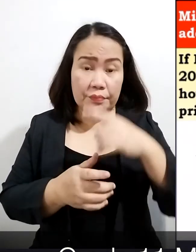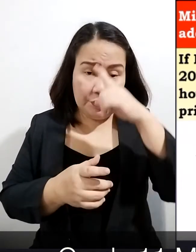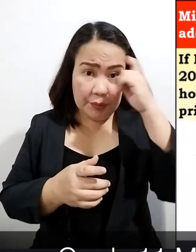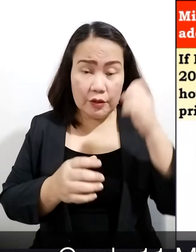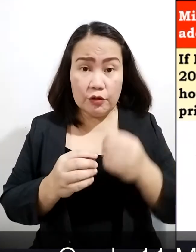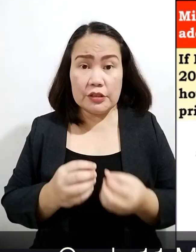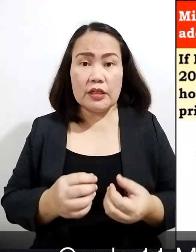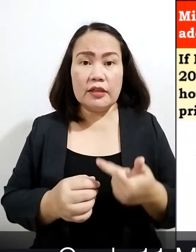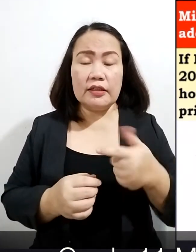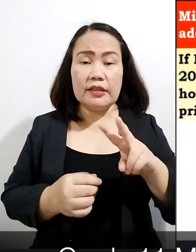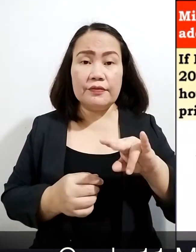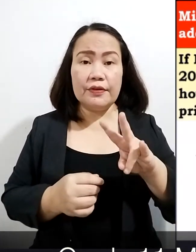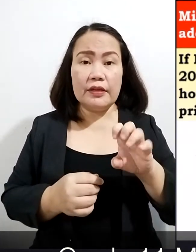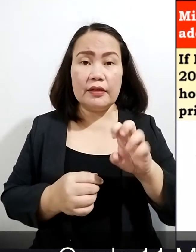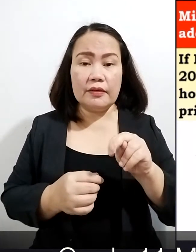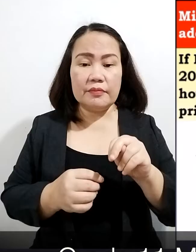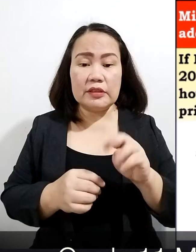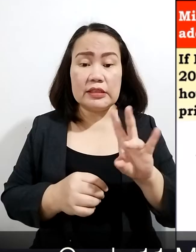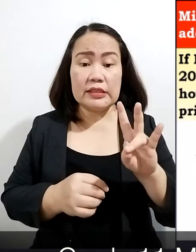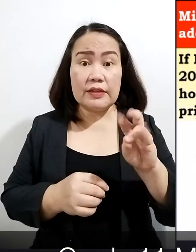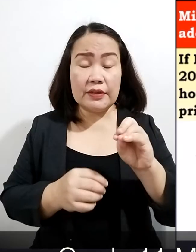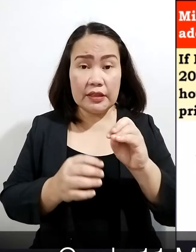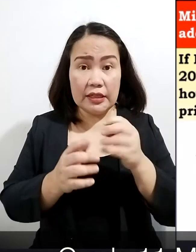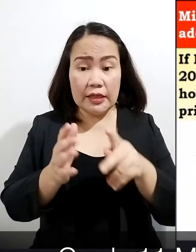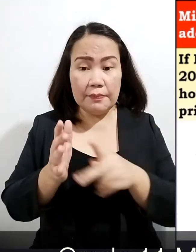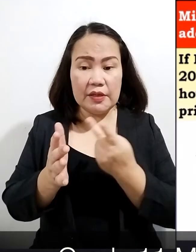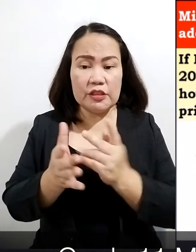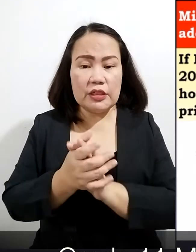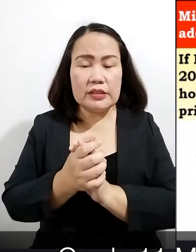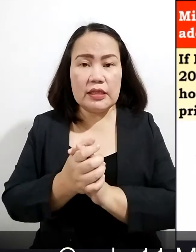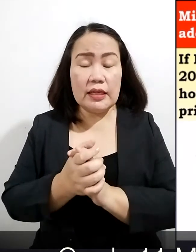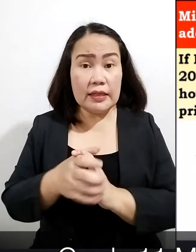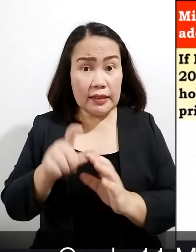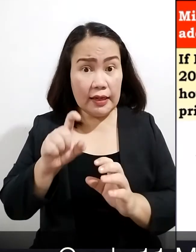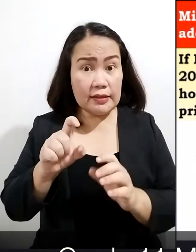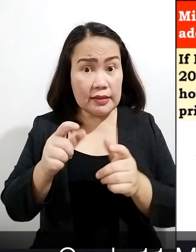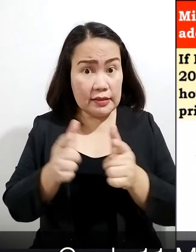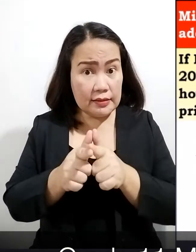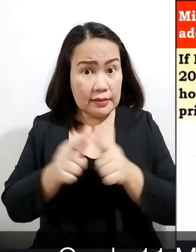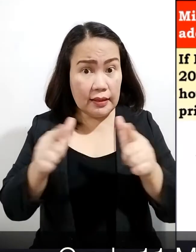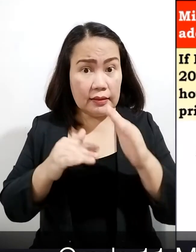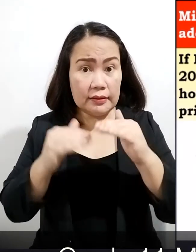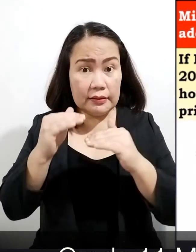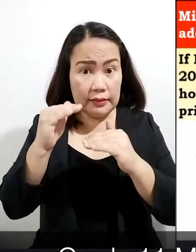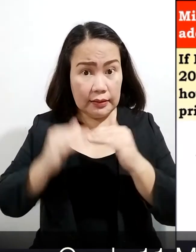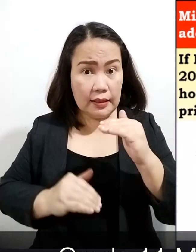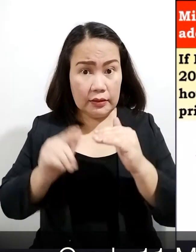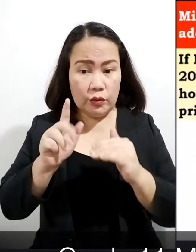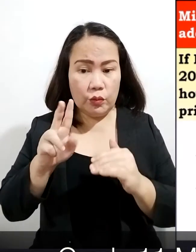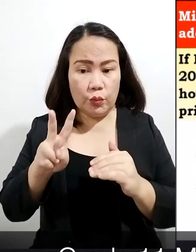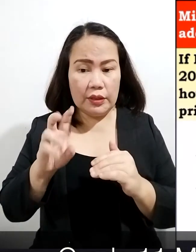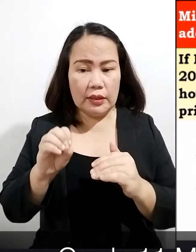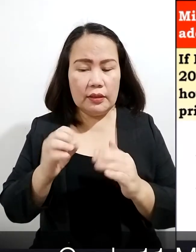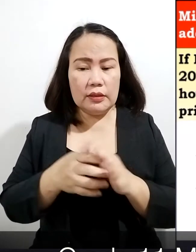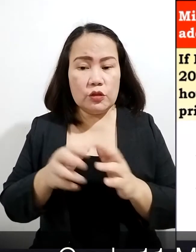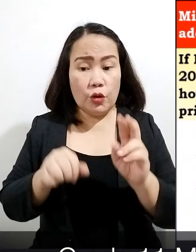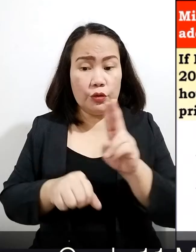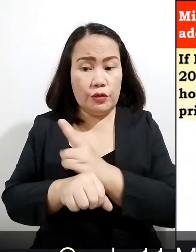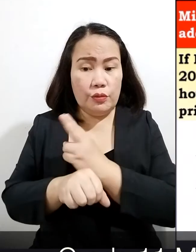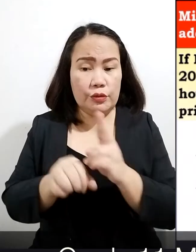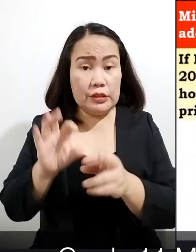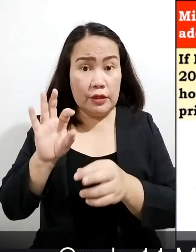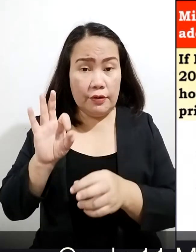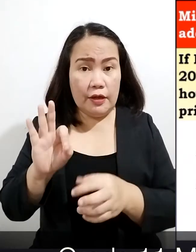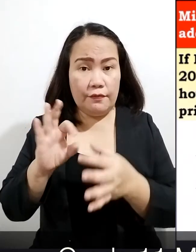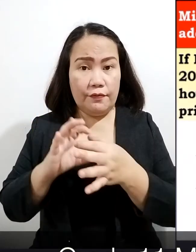Dahil ang given sa problem ay 70 pages, ang x ay greater than 20. Ang gagamitin nating function ay f of